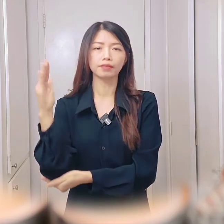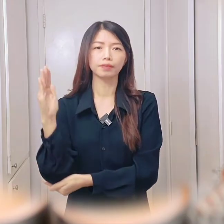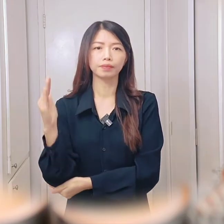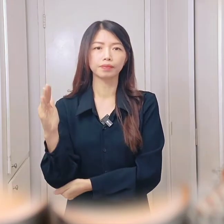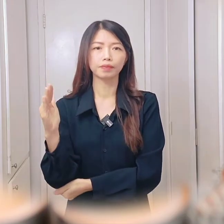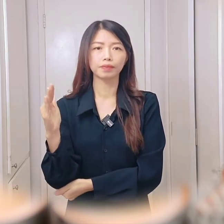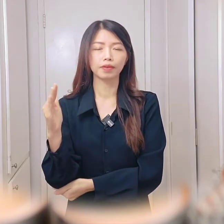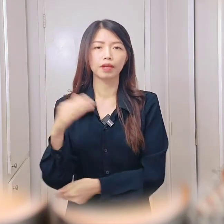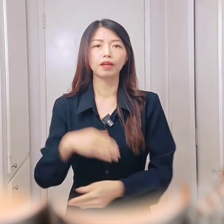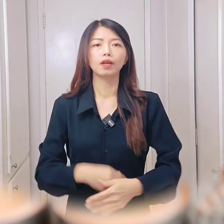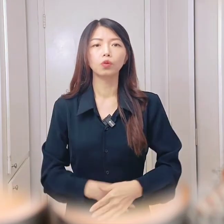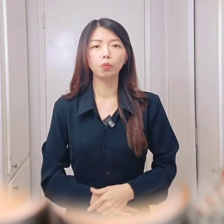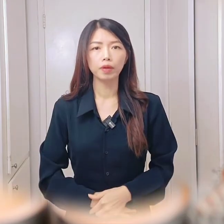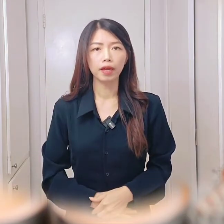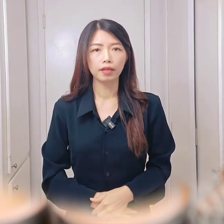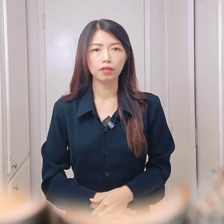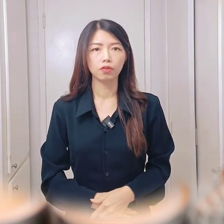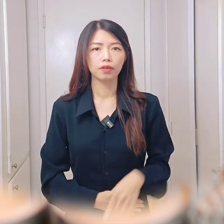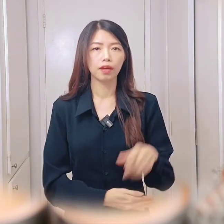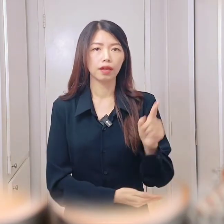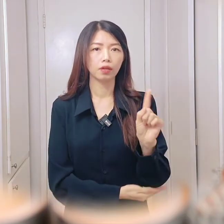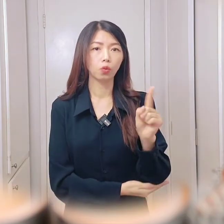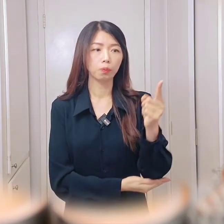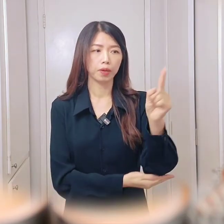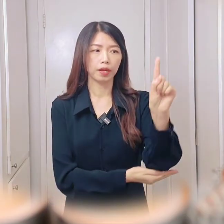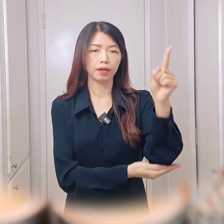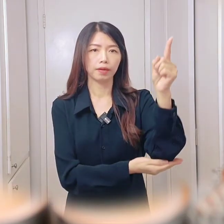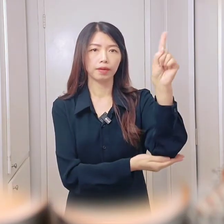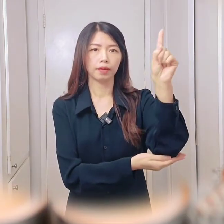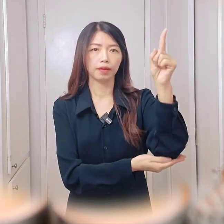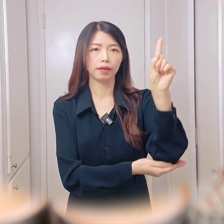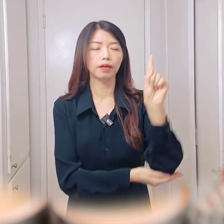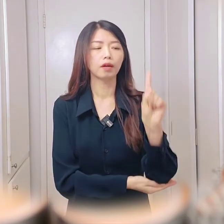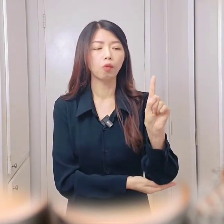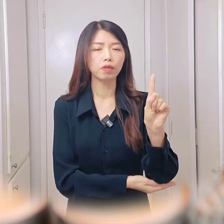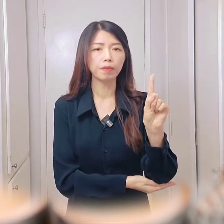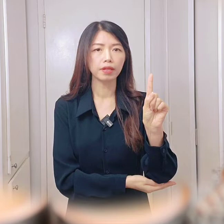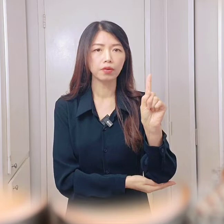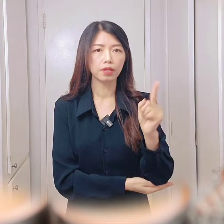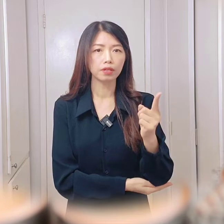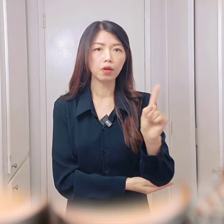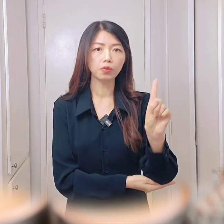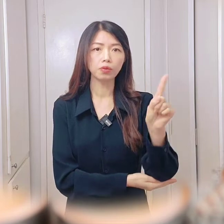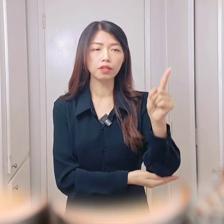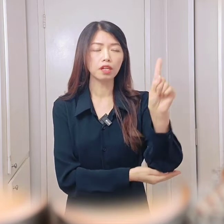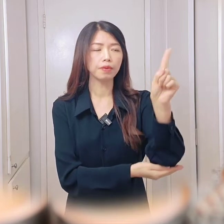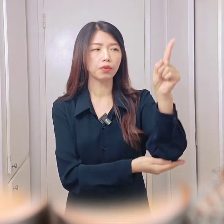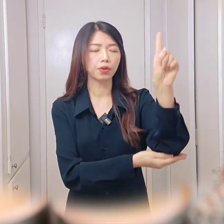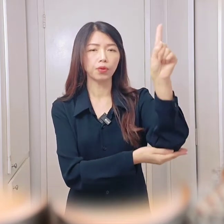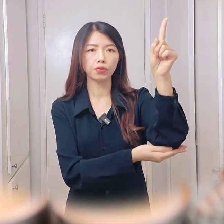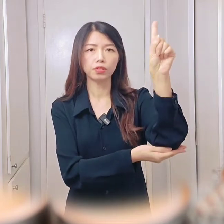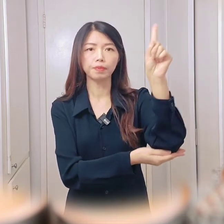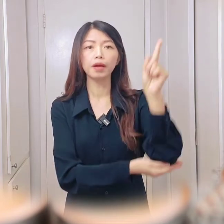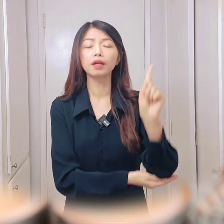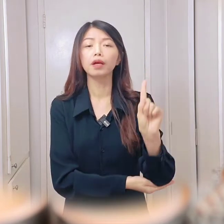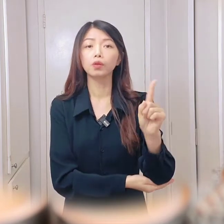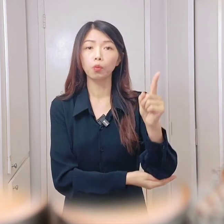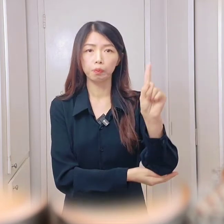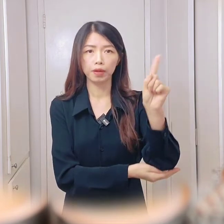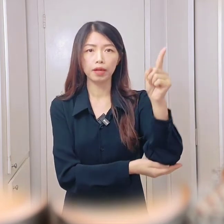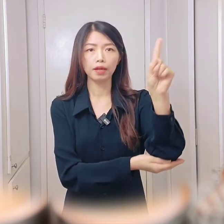해줬습니다. 높이 계신 주께. 높이. 검지만 세우셔서 손을 흔들면서 위로